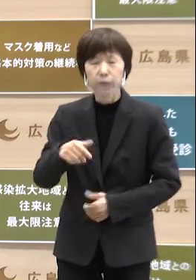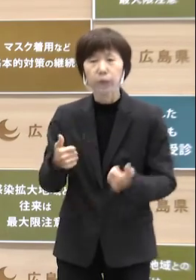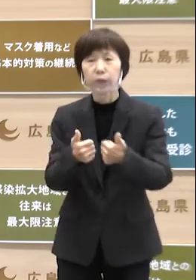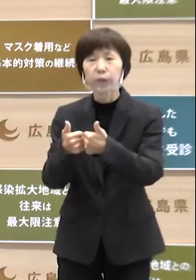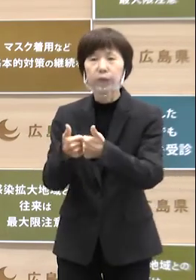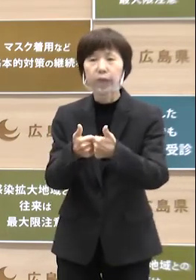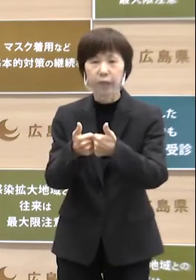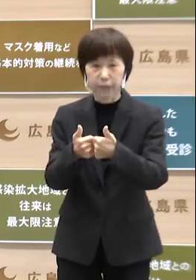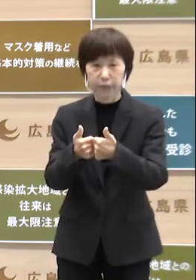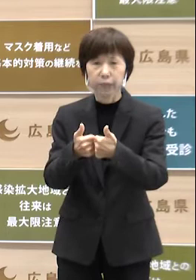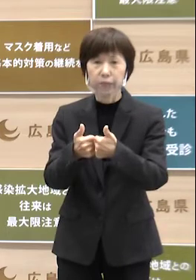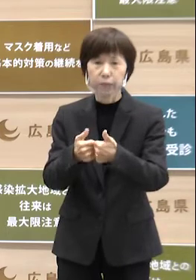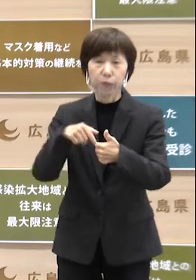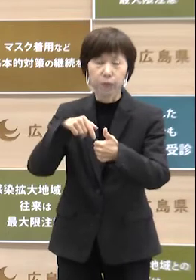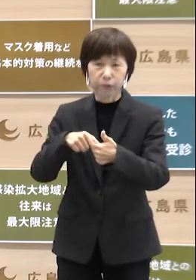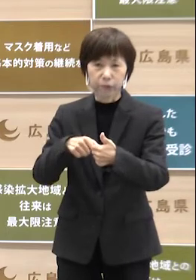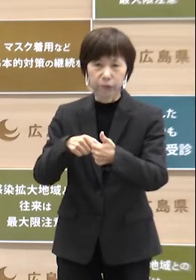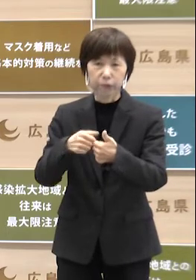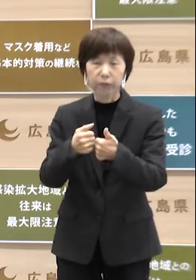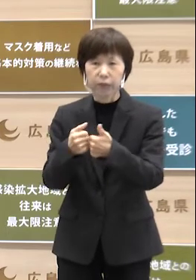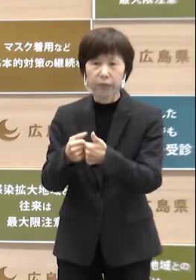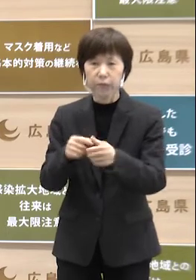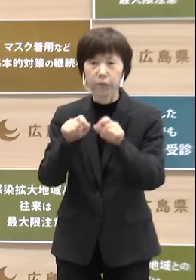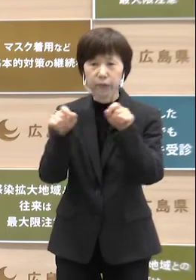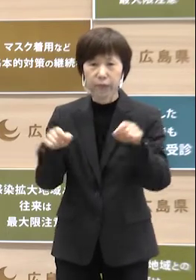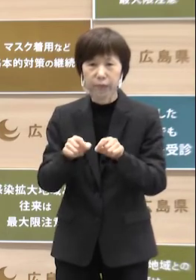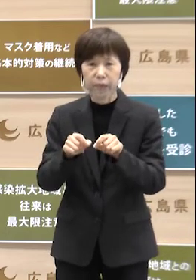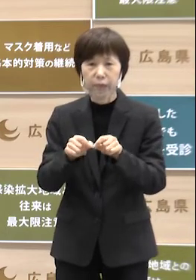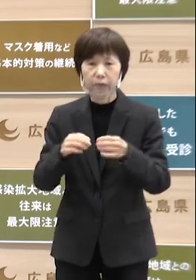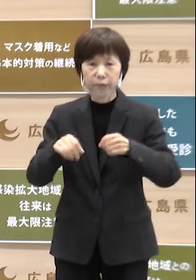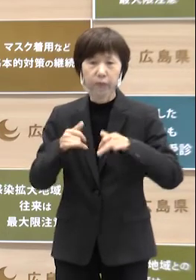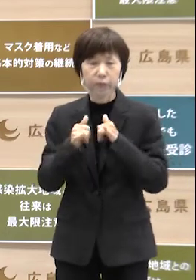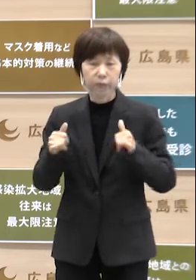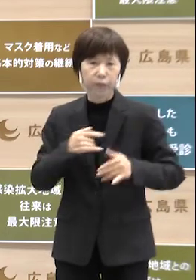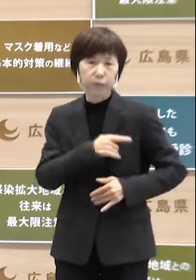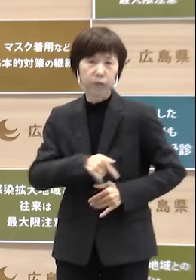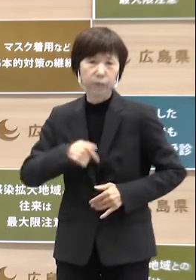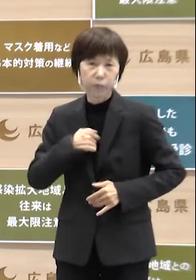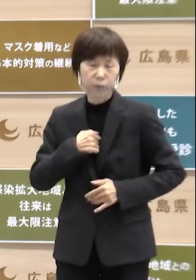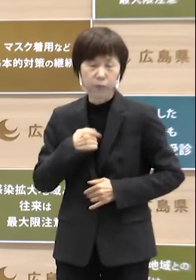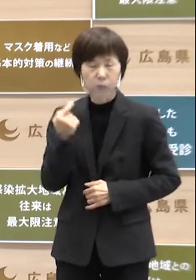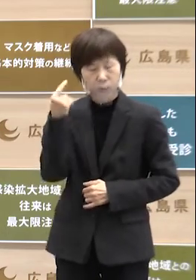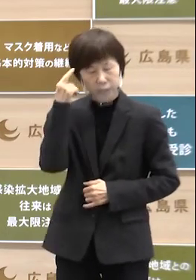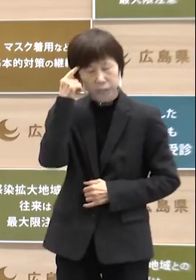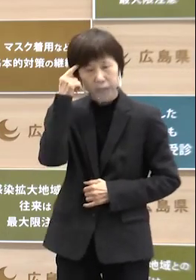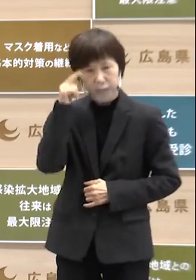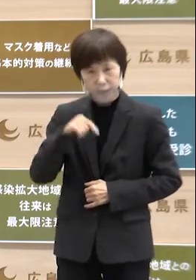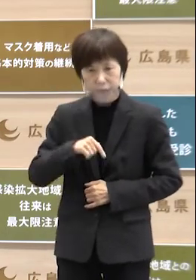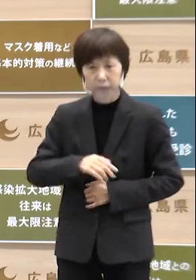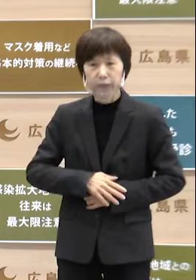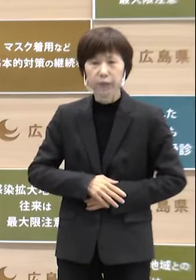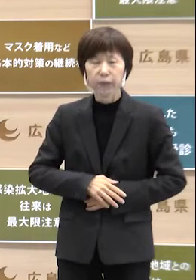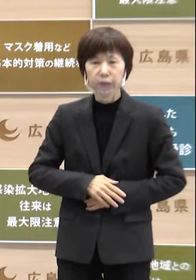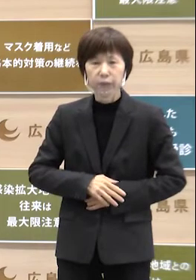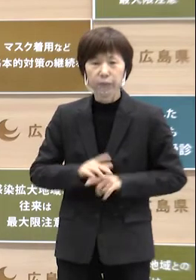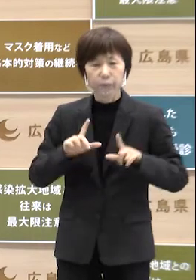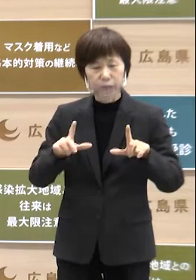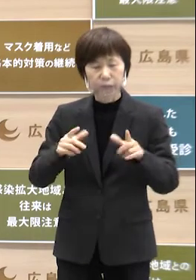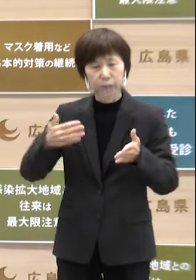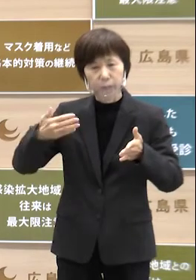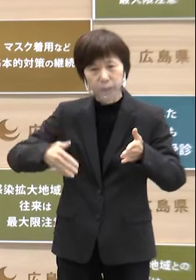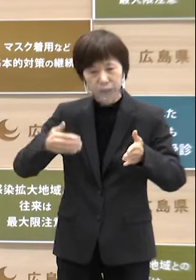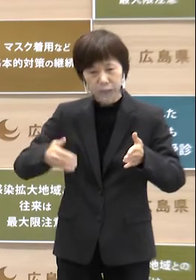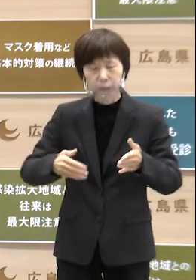じて世界に届けたいという希望者の皆様の思いを考えますと、非常に残念なこと